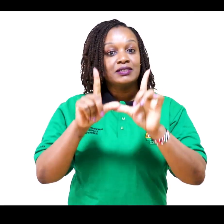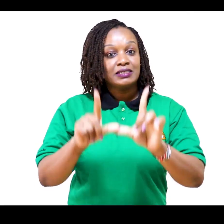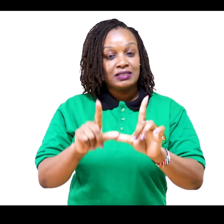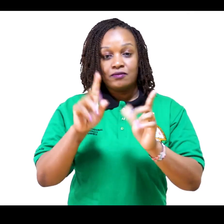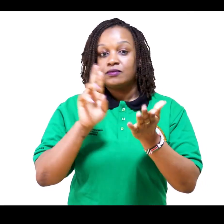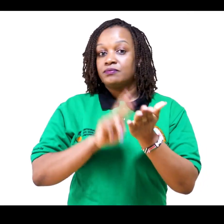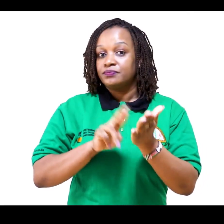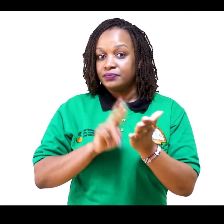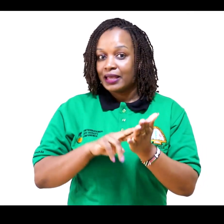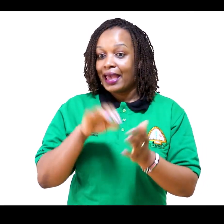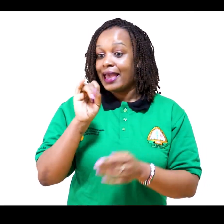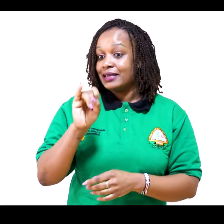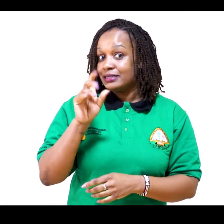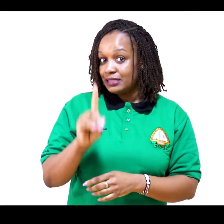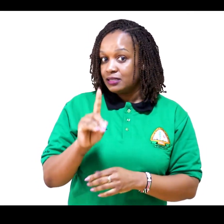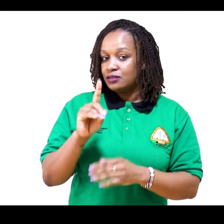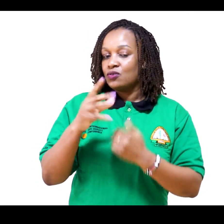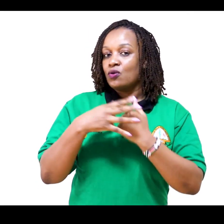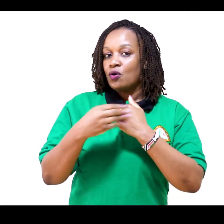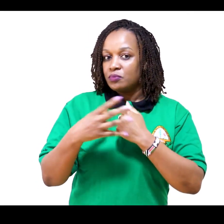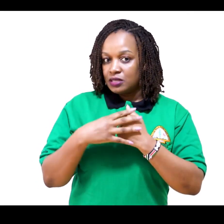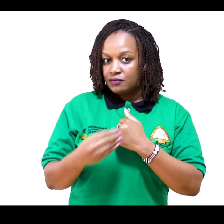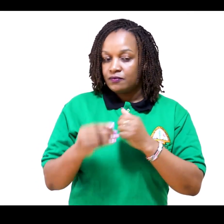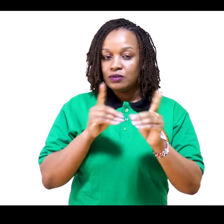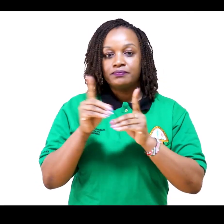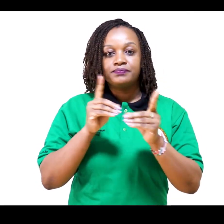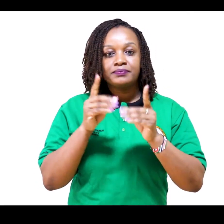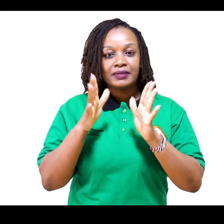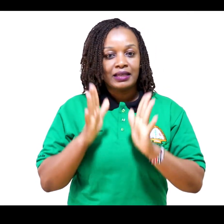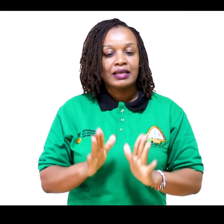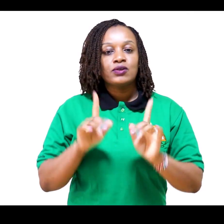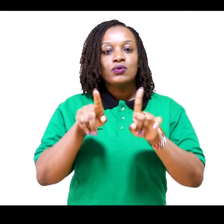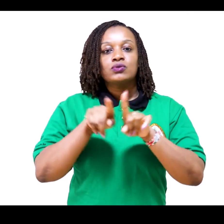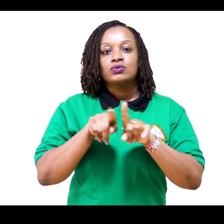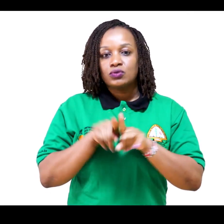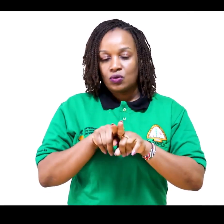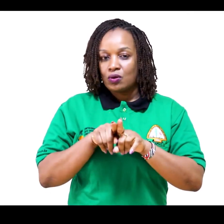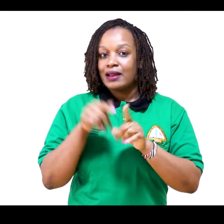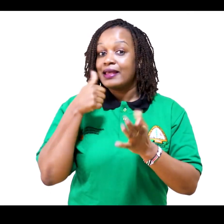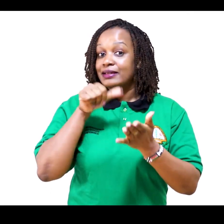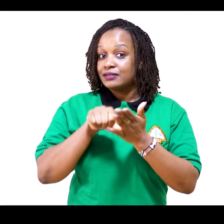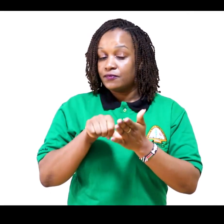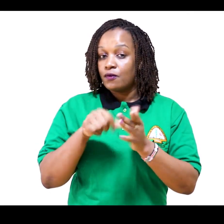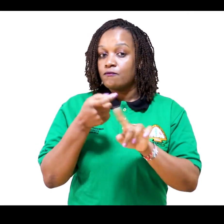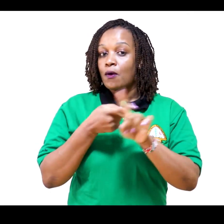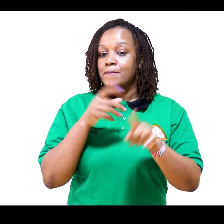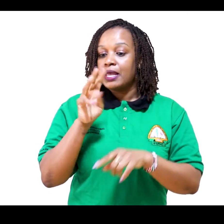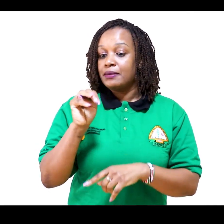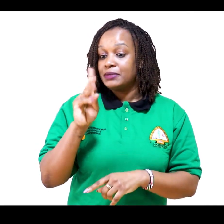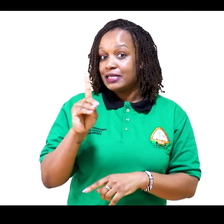kujiunga, vitambulisho vya wakurugenzi na leseni ya kuuza nje kutoka kwa MDAs